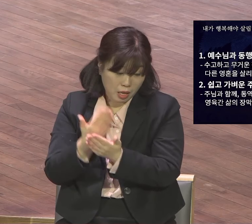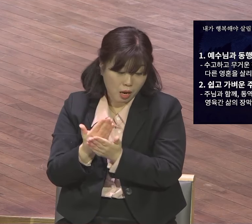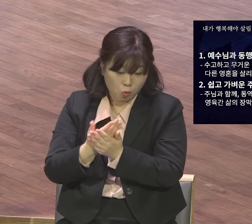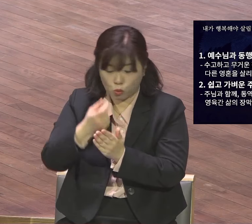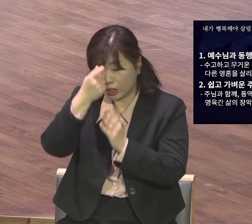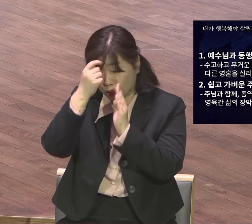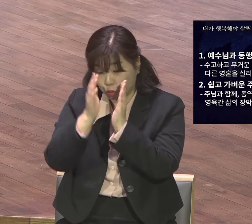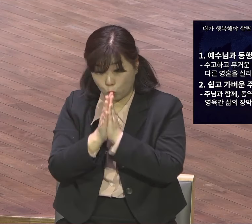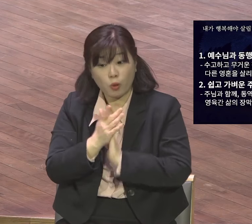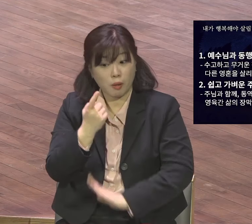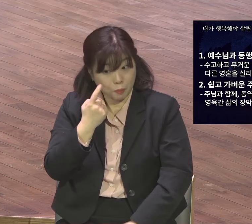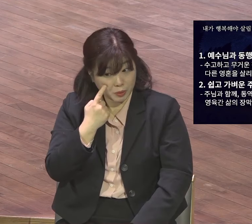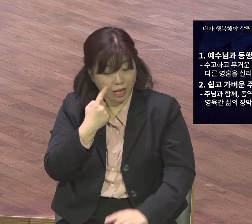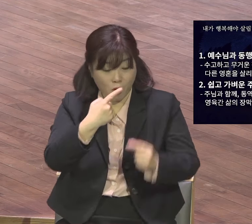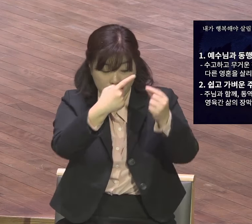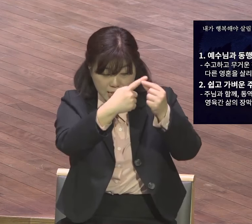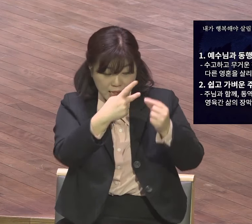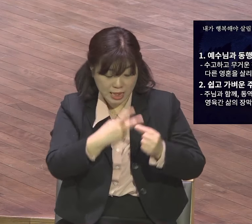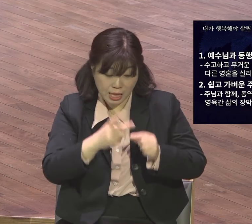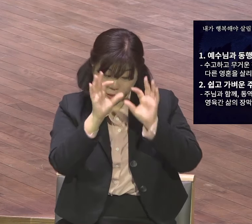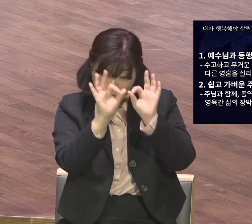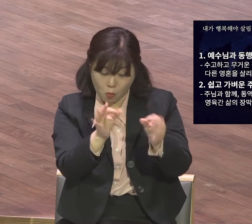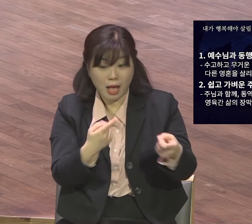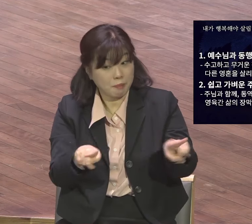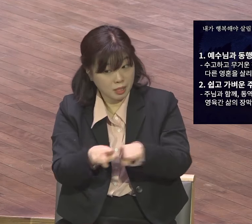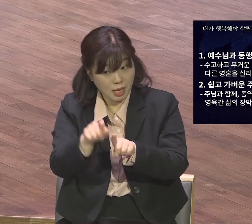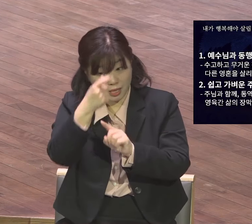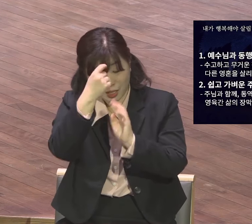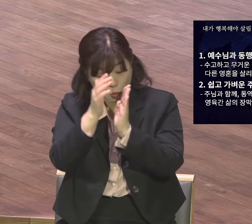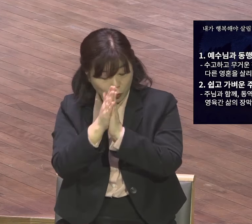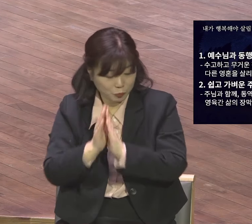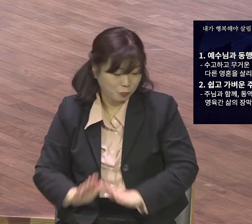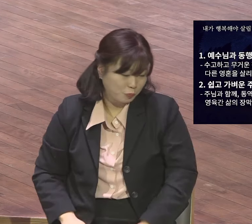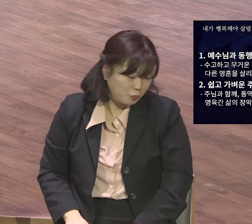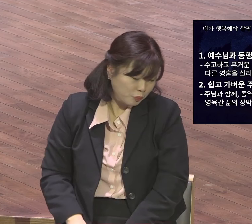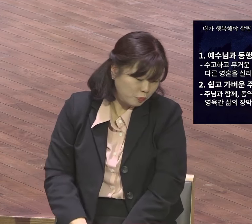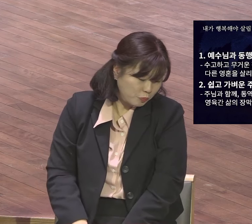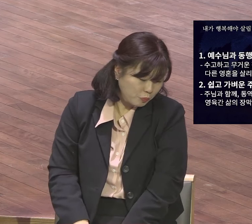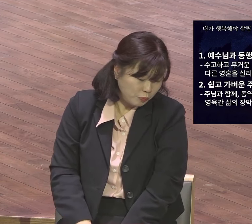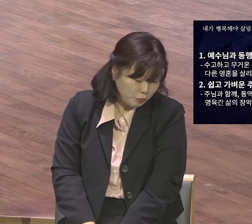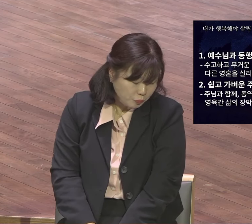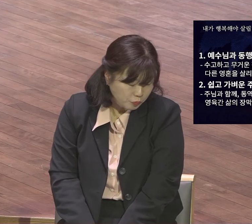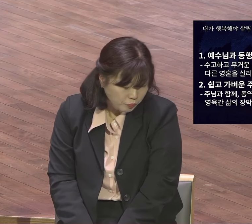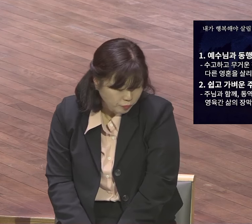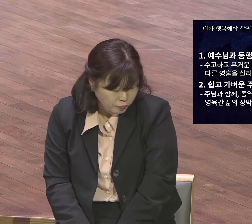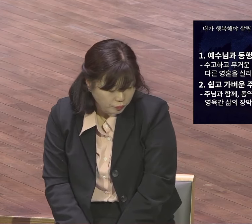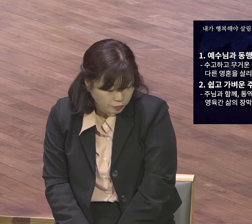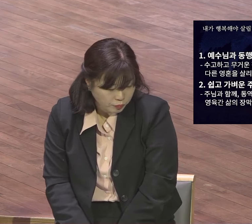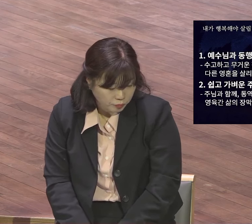해달라고 이 시간 다 함께 주여 한번 크게 외치고 기도하겠습니다. 주여!